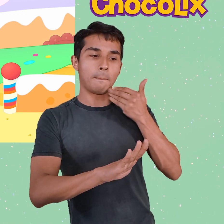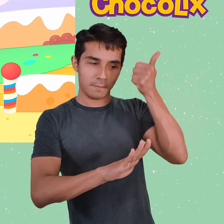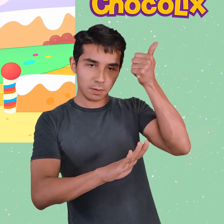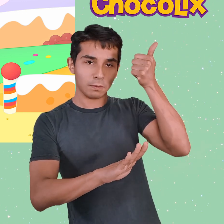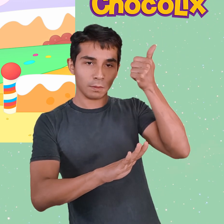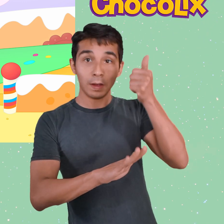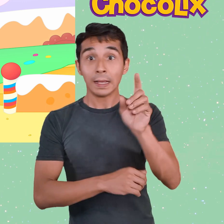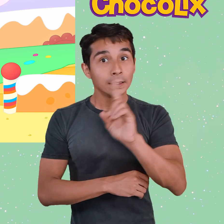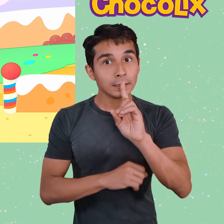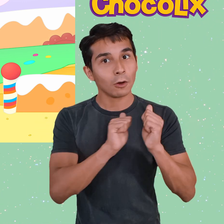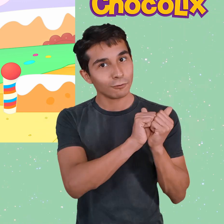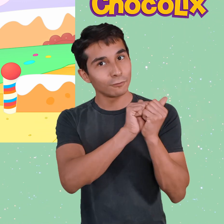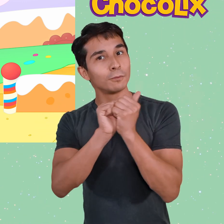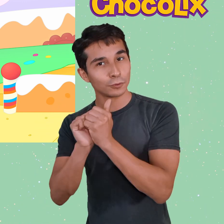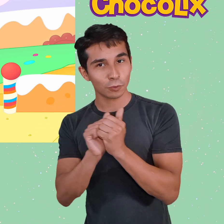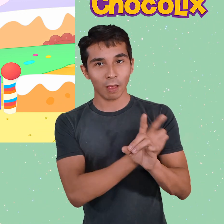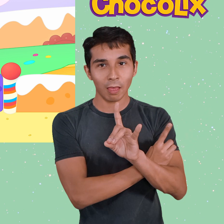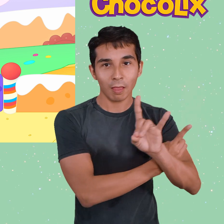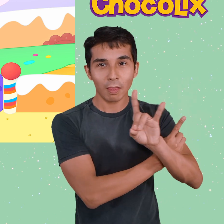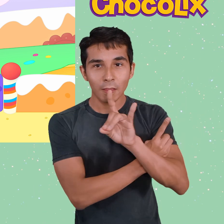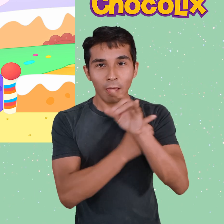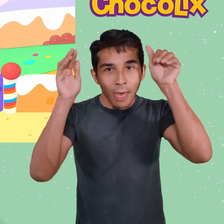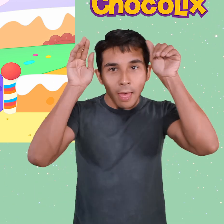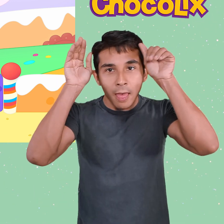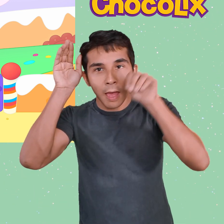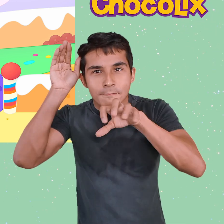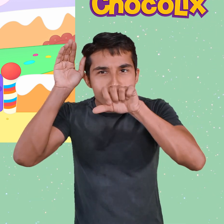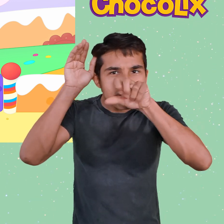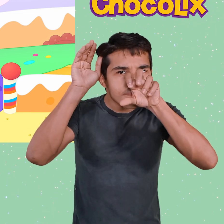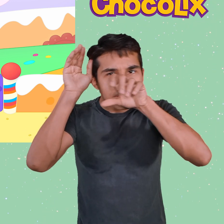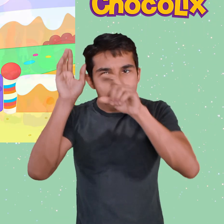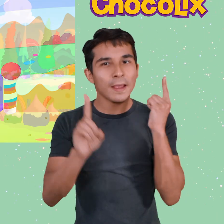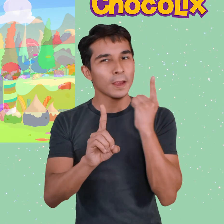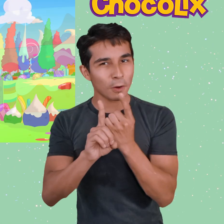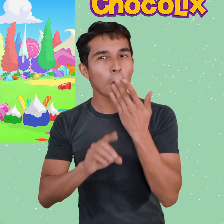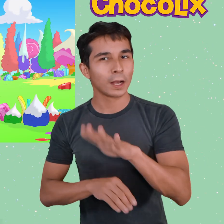Vamos levá-la. Doce Cookie tem um bom faro. Ela pode nos ajudar.